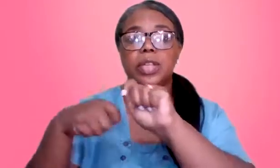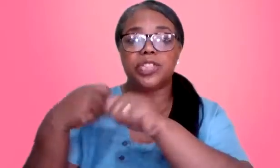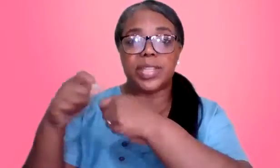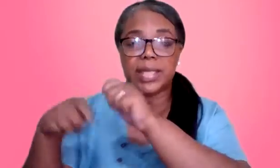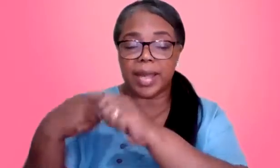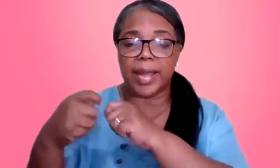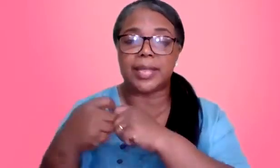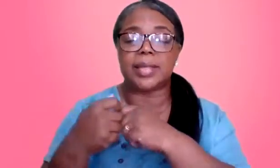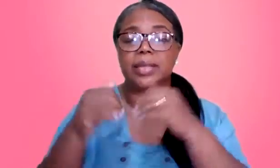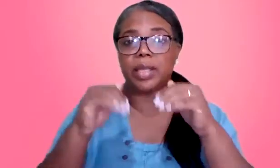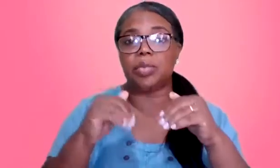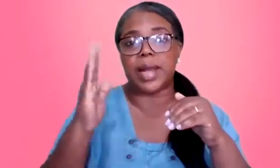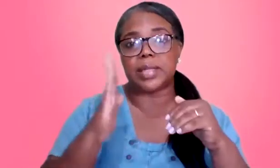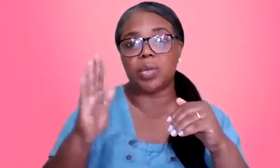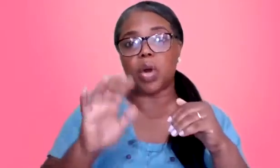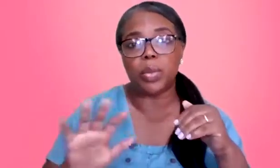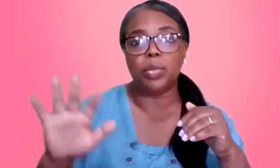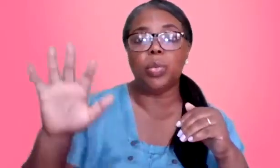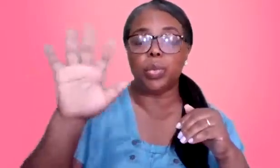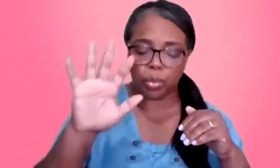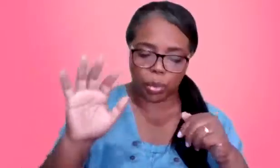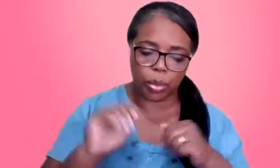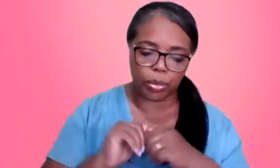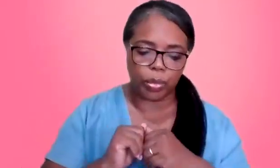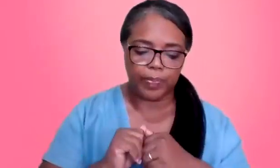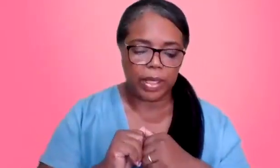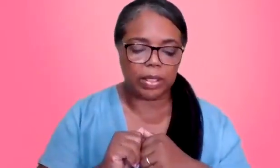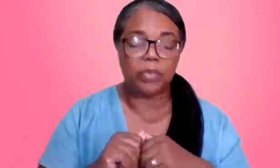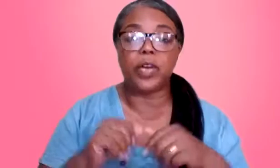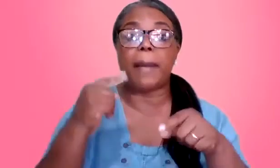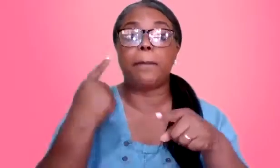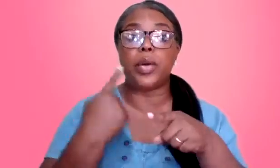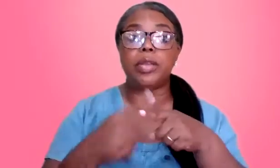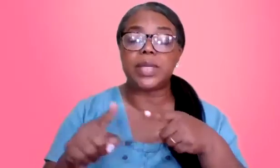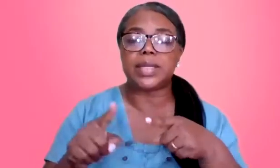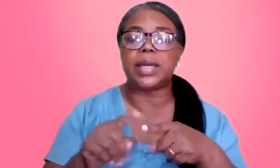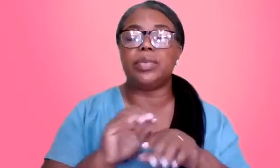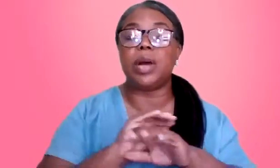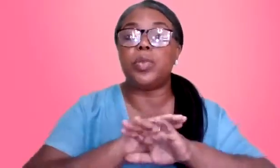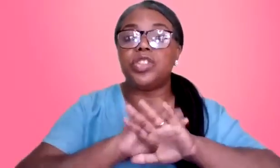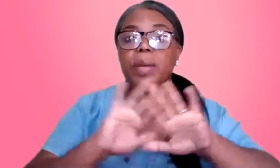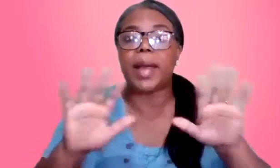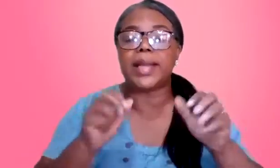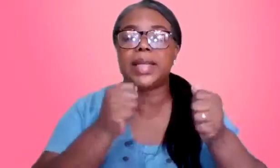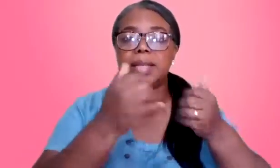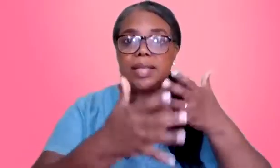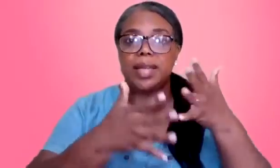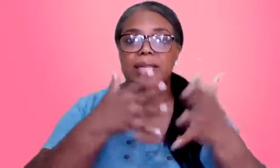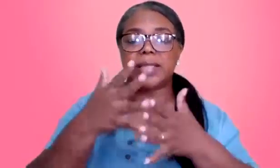de sinais, tanto aqui no Brasil como no mundo todo. Então, foi a proibição, não podia mais